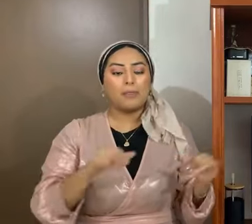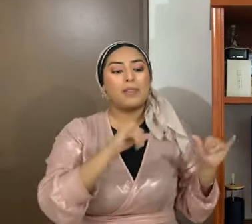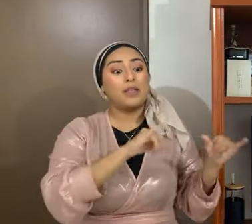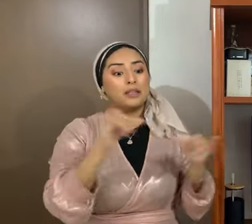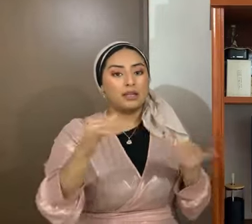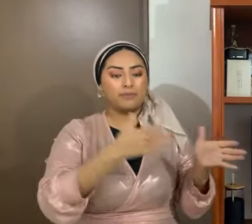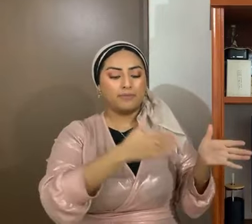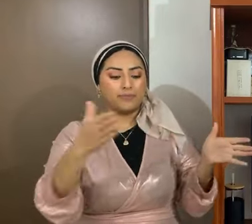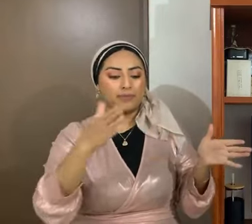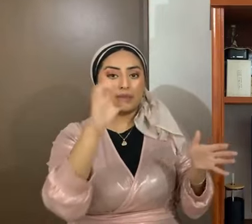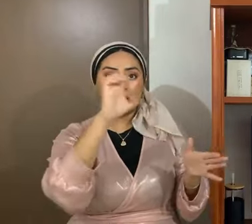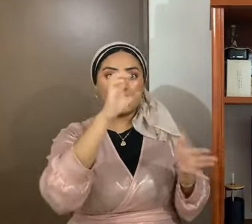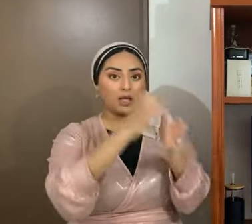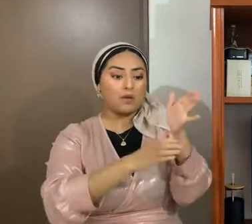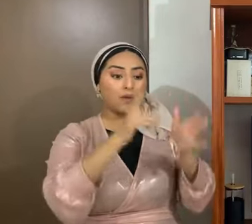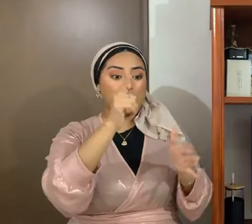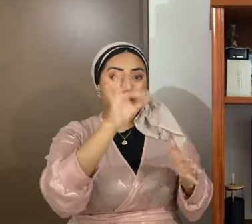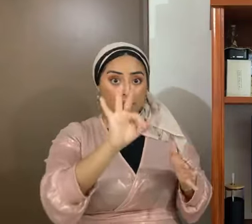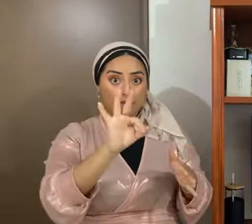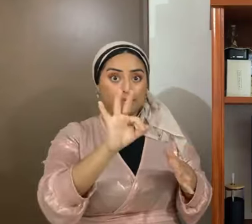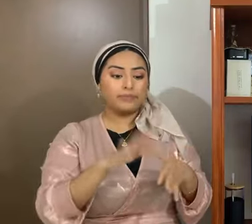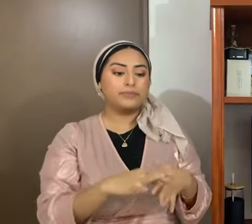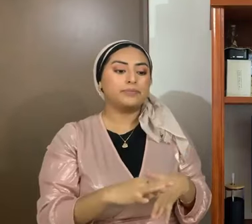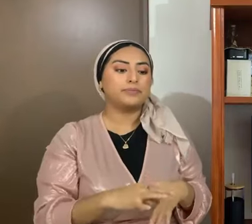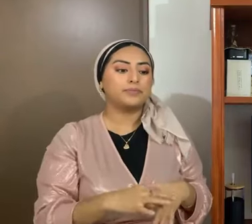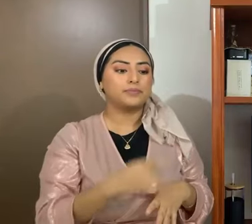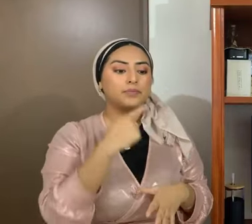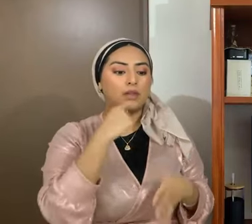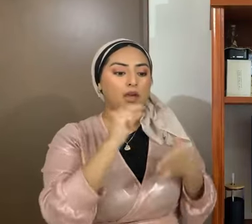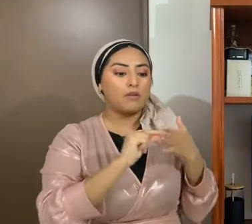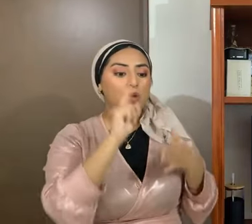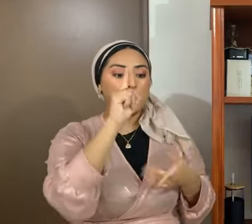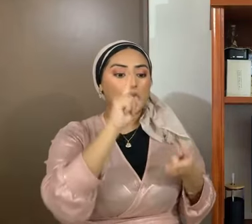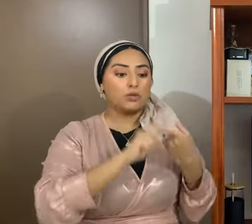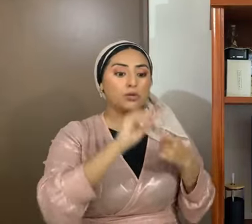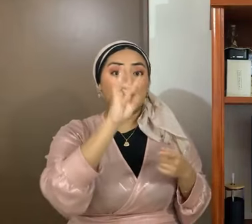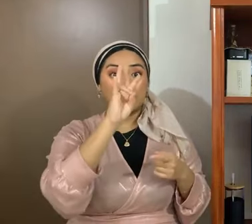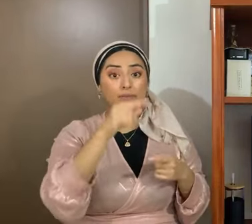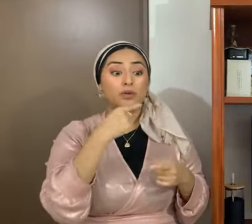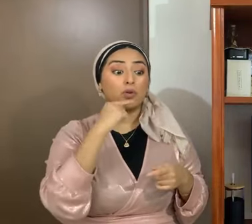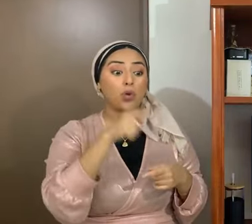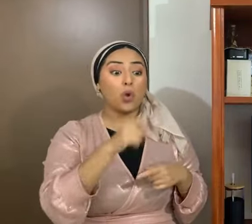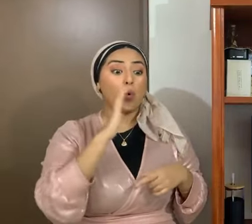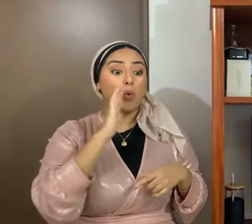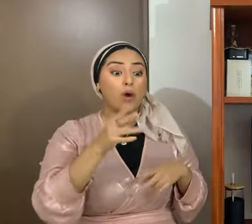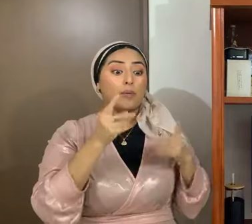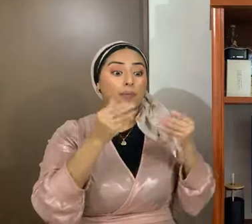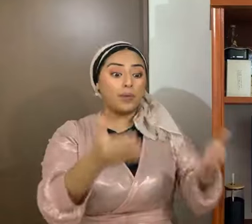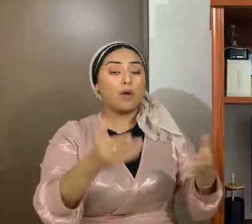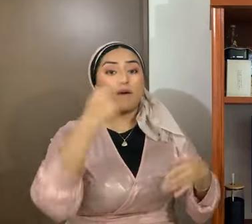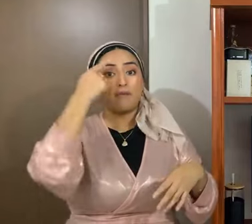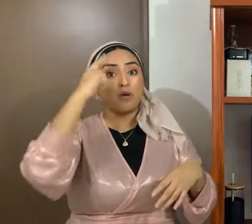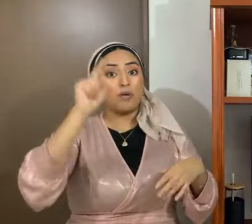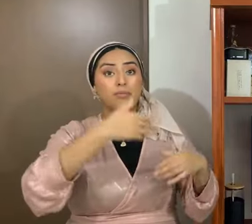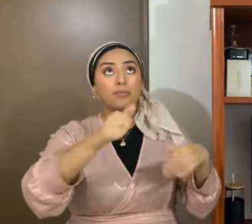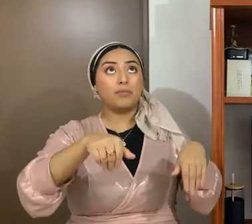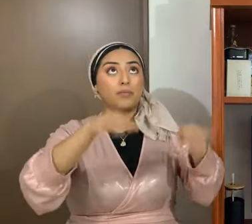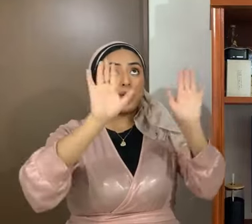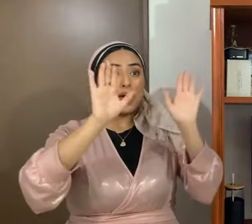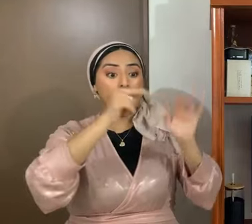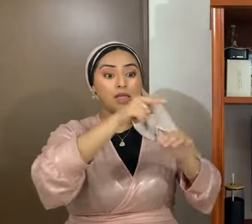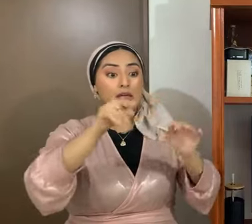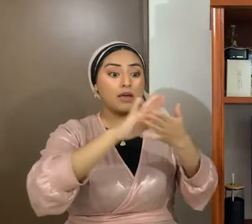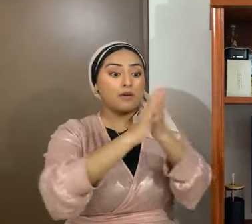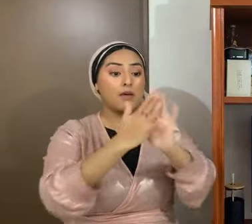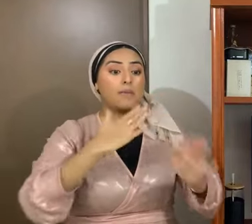otro poquito en Éxodo 29 y vamos a leer del verso 1 al 7. Dice, esto es lo que harás para consagrarlos, para que sean